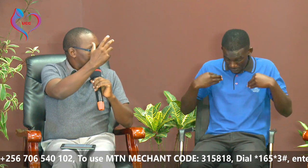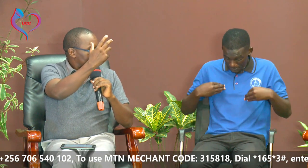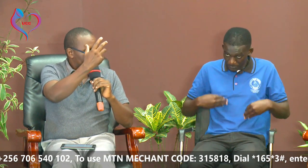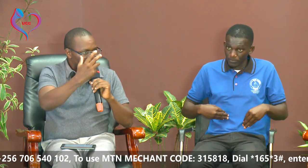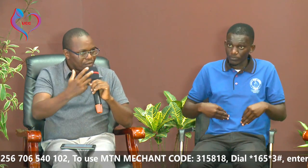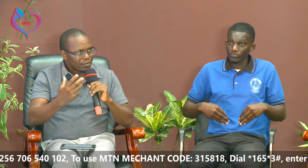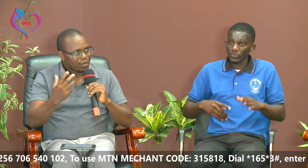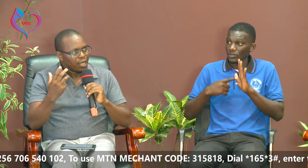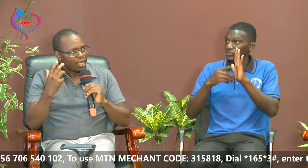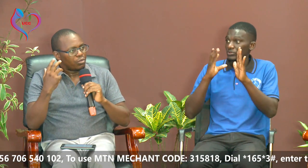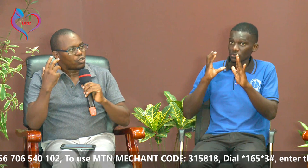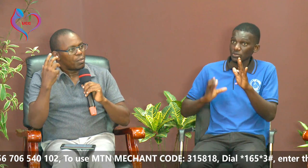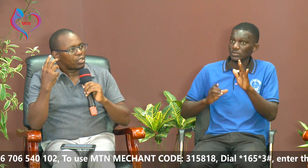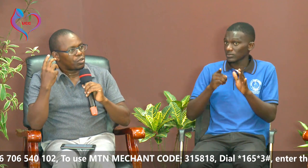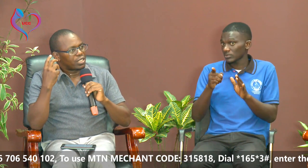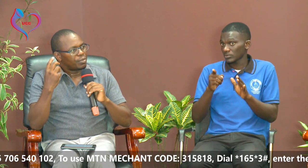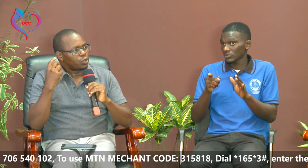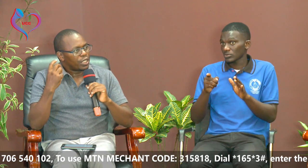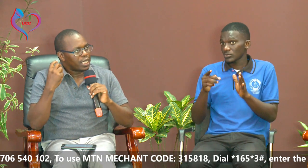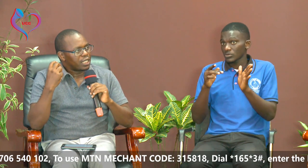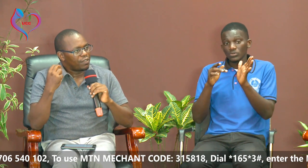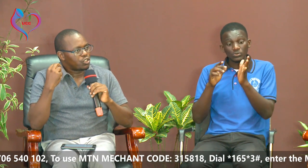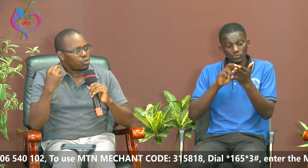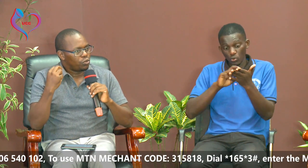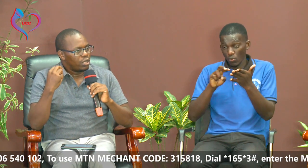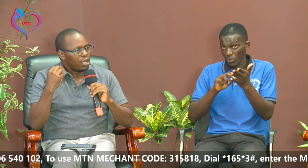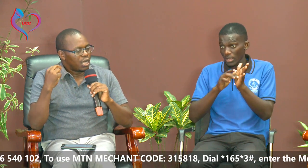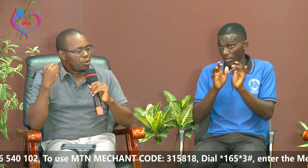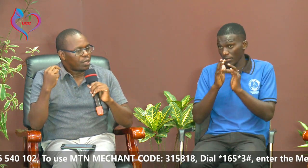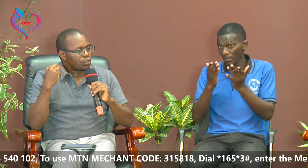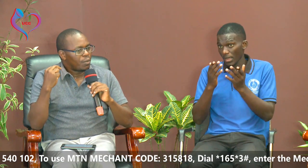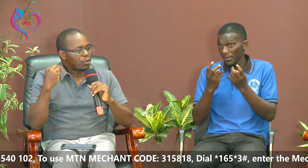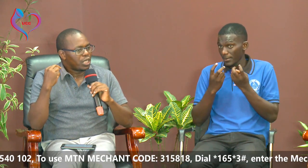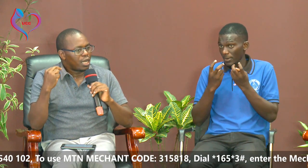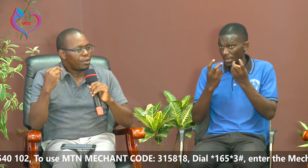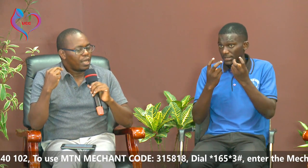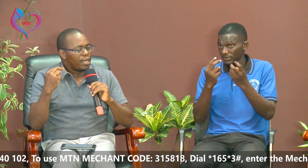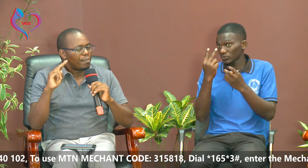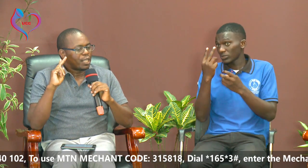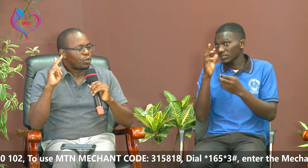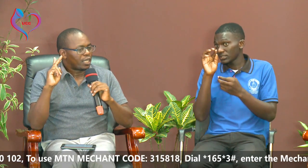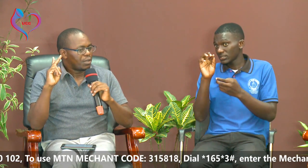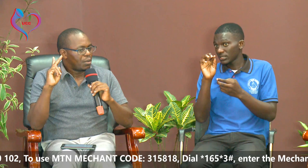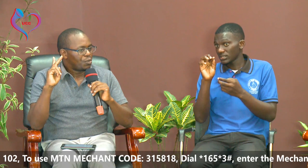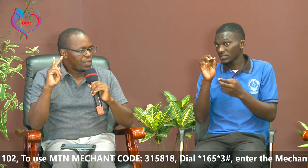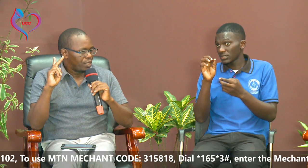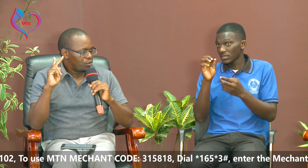Onfuna? Yes, sir. Elabu osoma mu Exodus chapter 28 verse 2. Ngabogera ku chambalo cha kabona. Bachogera kebigambo bibiri